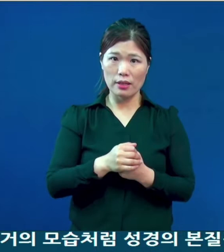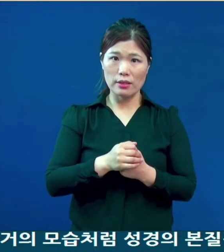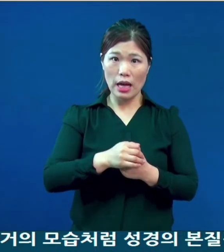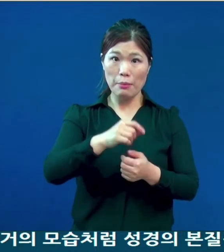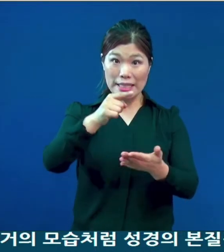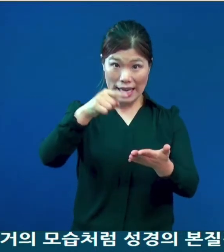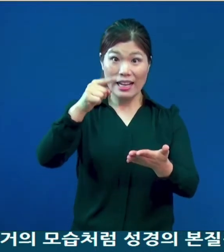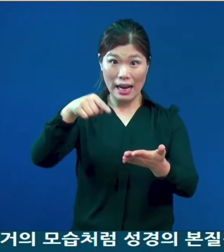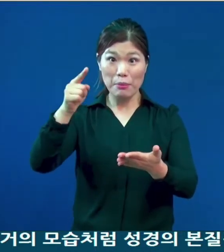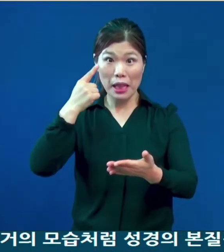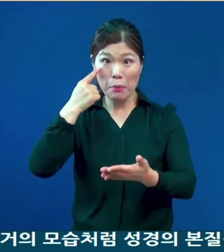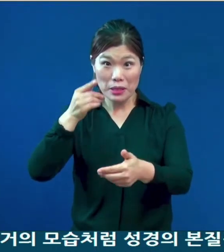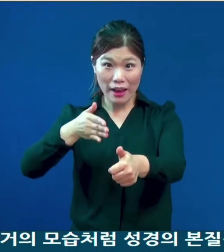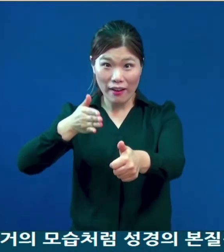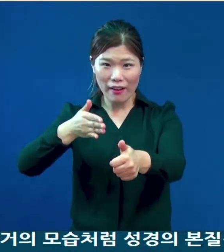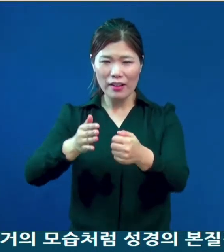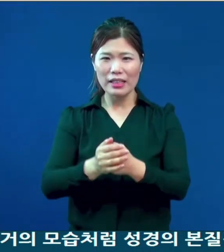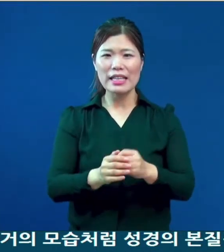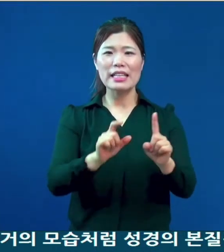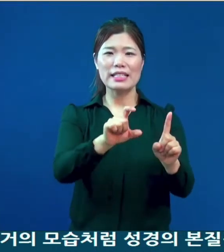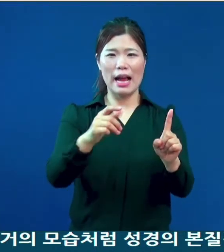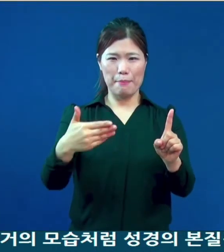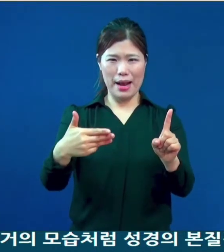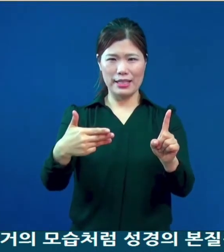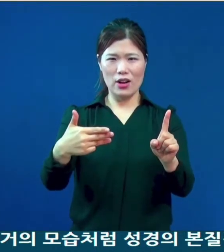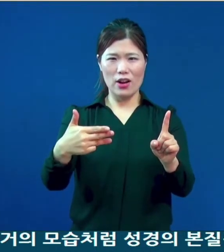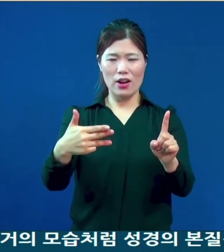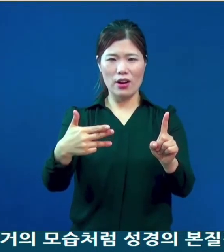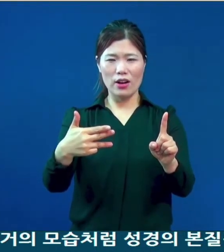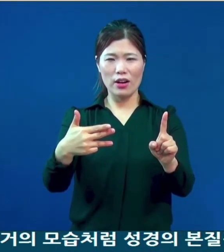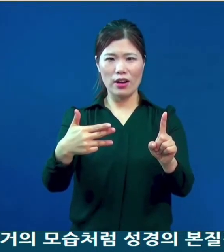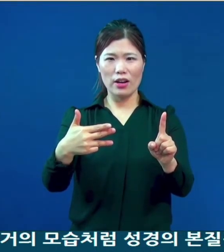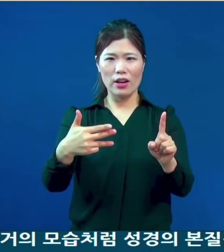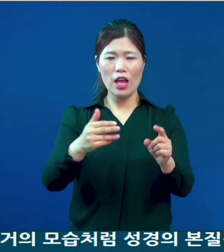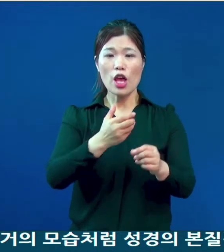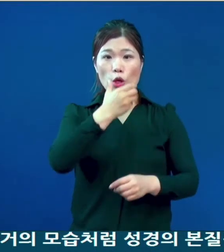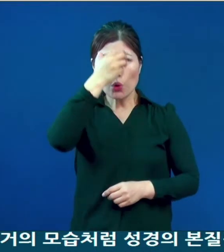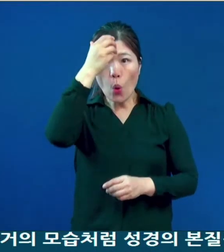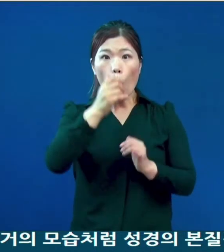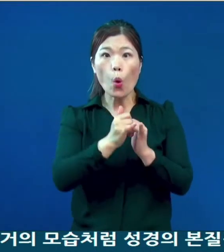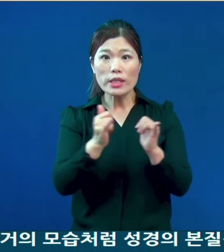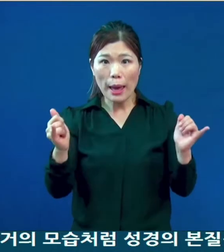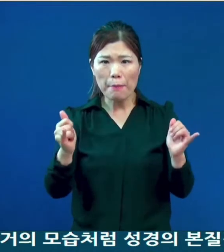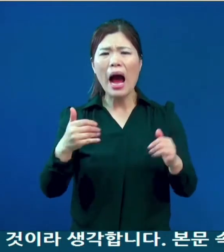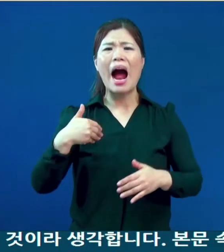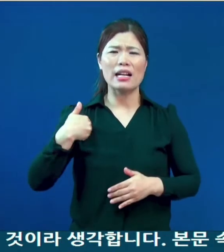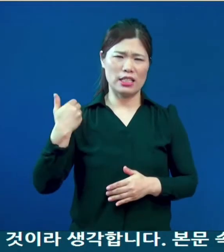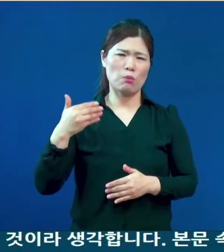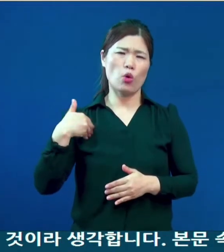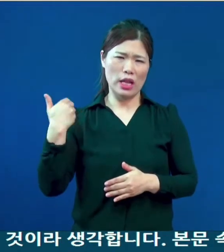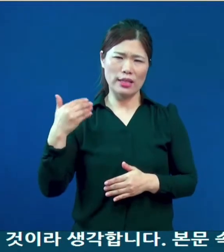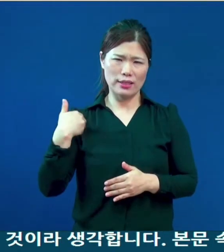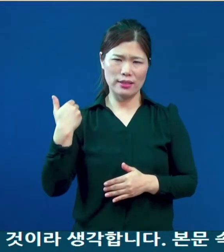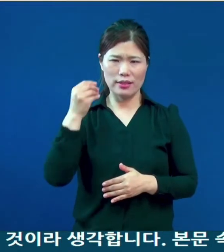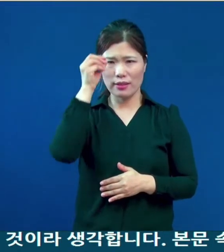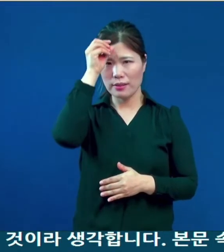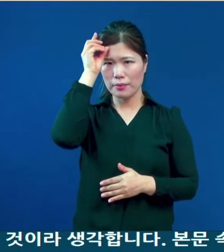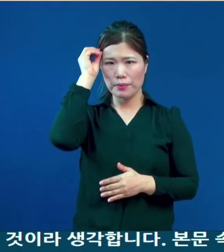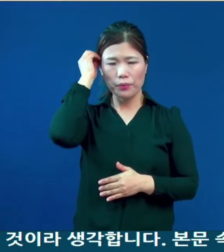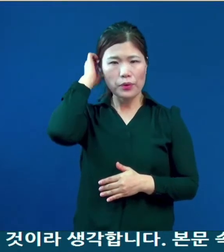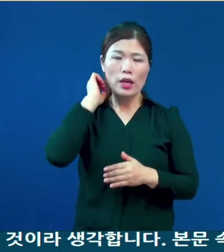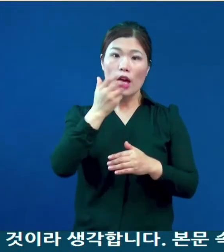것 같습니다. 먼저는 8절입니다. 8절, 요셉을 알지 못하는, 요셉이